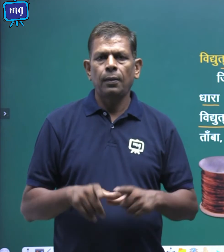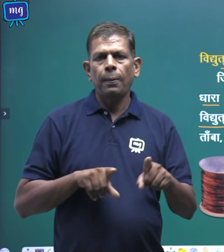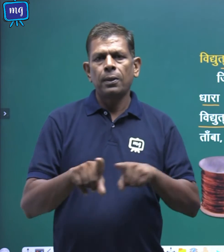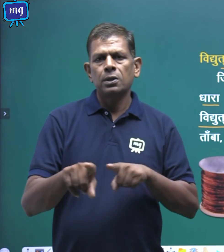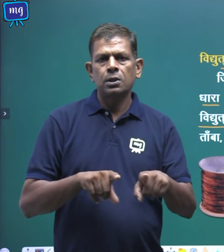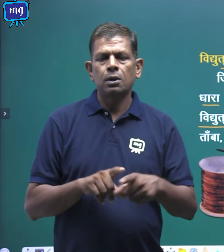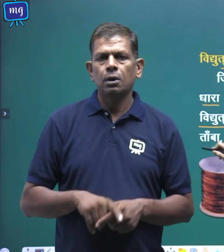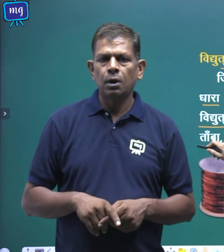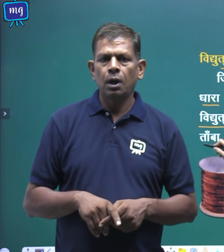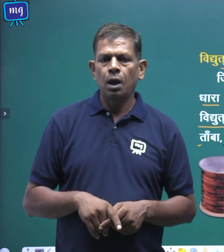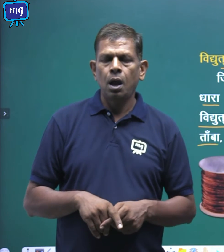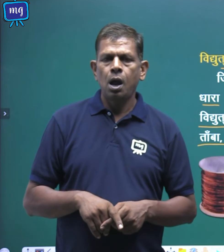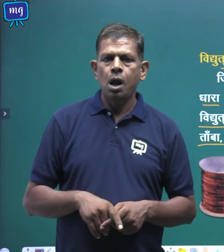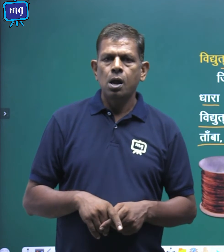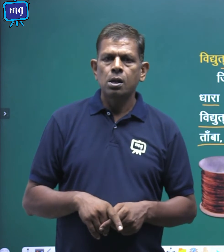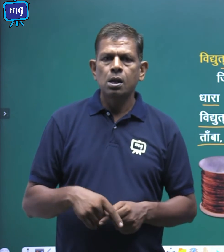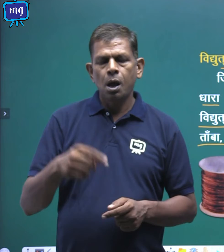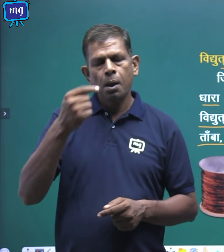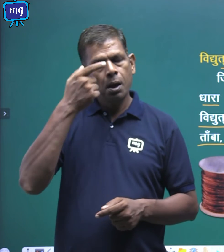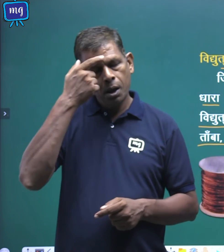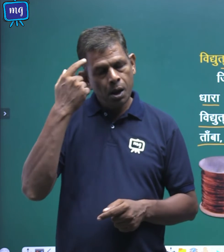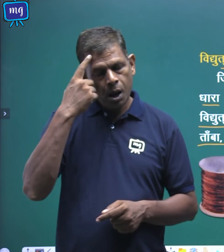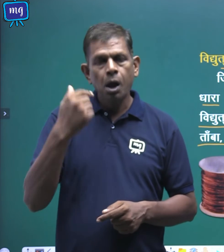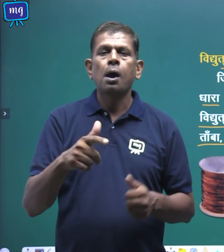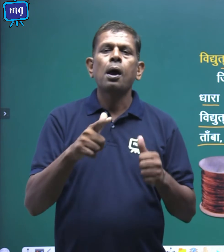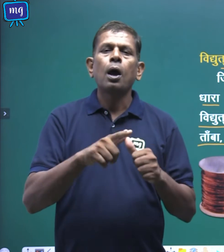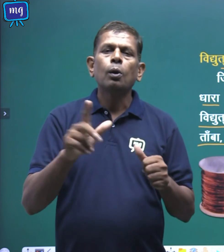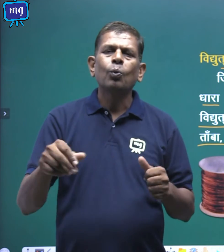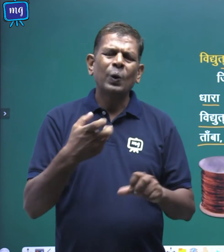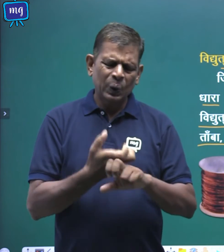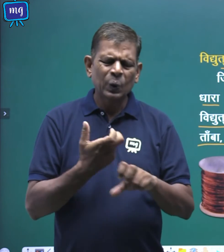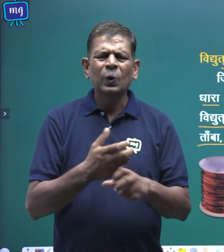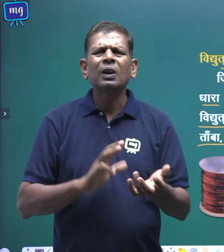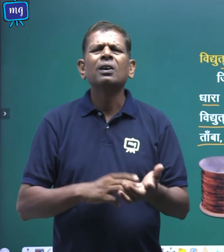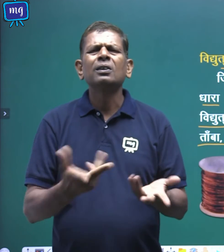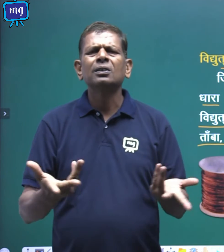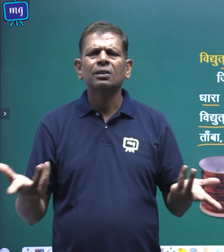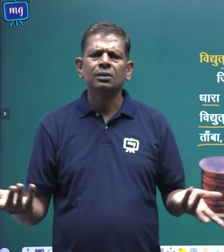जैसे तांबा, एल्युमिनियम आदि।